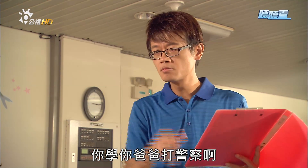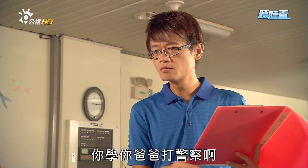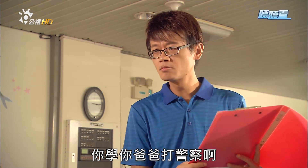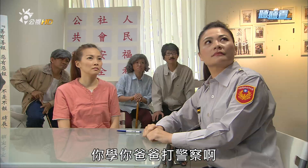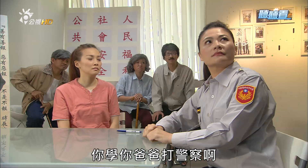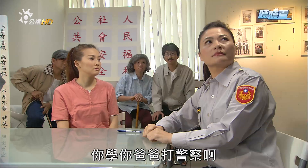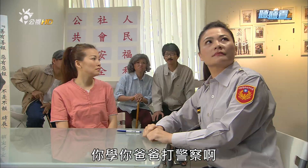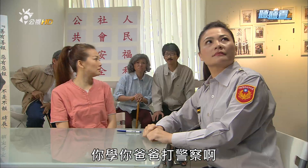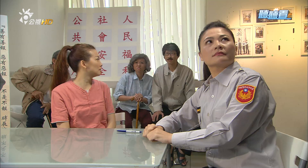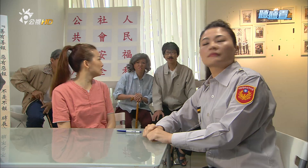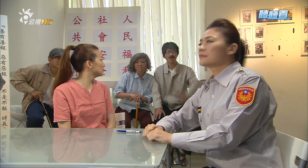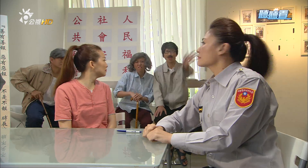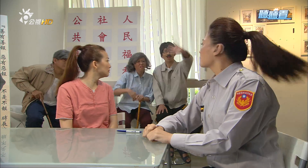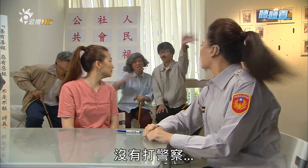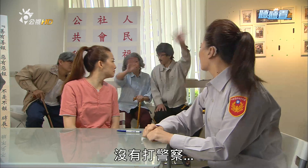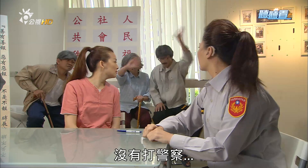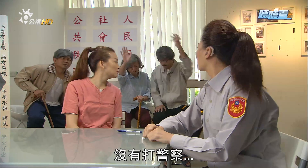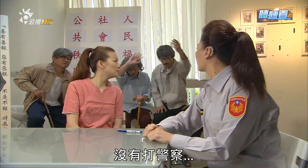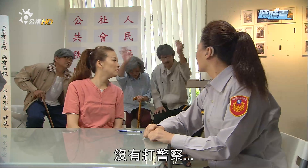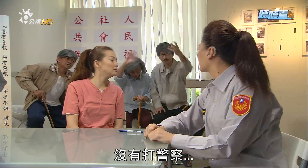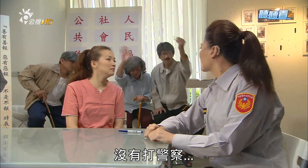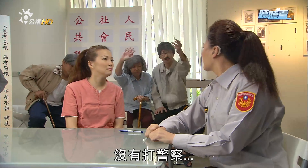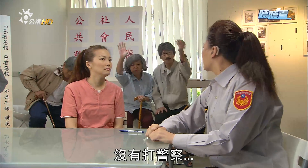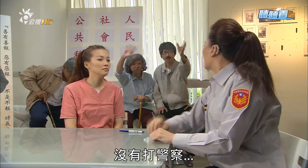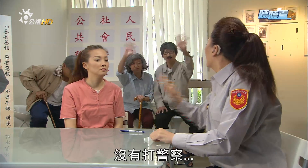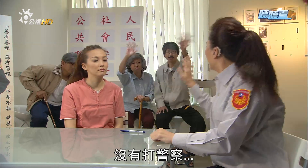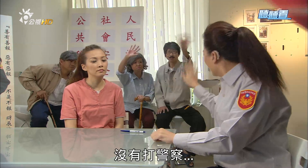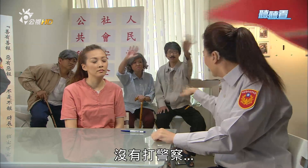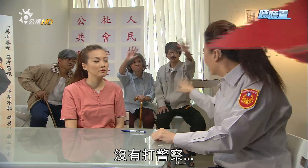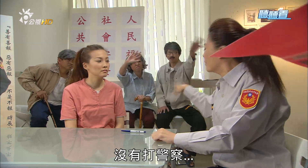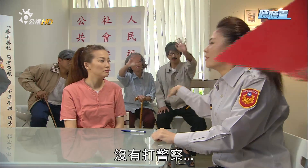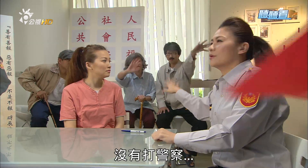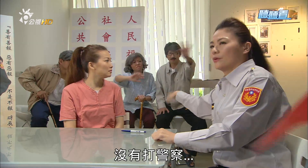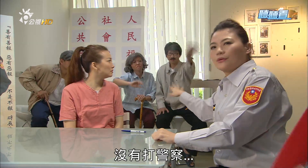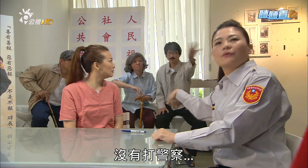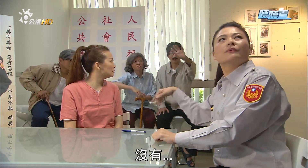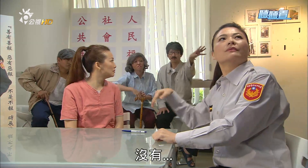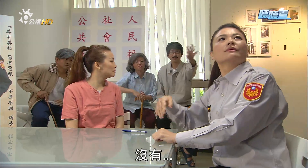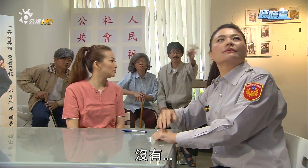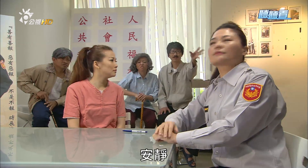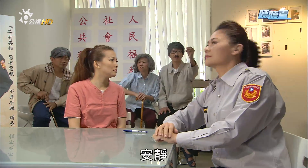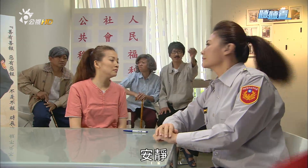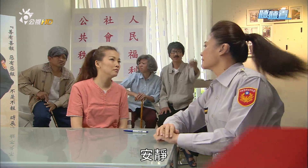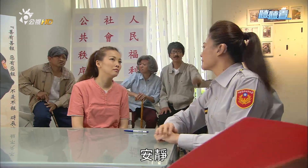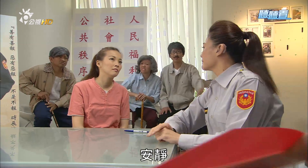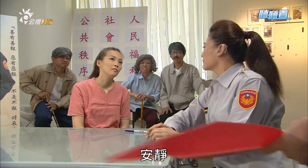呀？ 没有打警察， 没有打警察，没有没有没有没有没有。